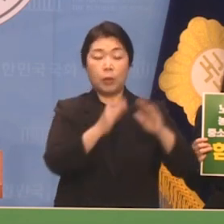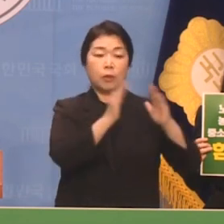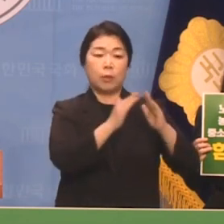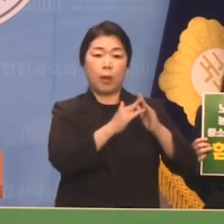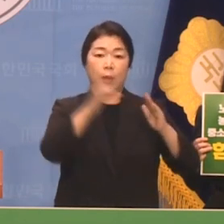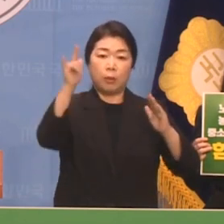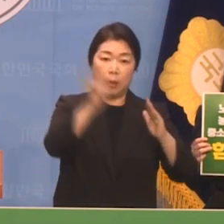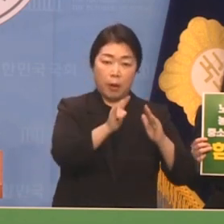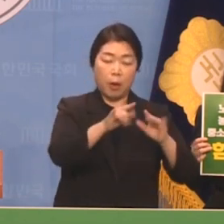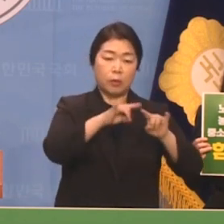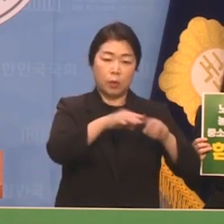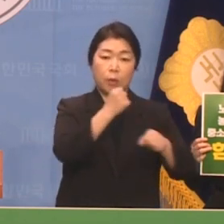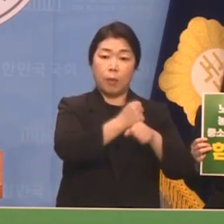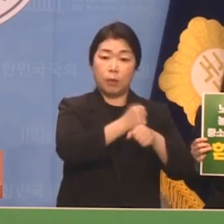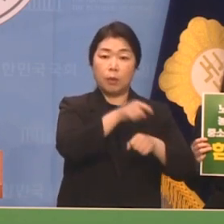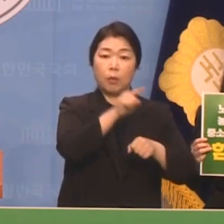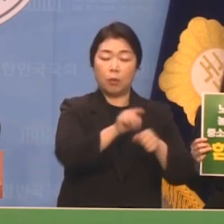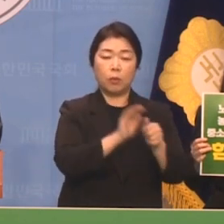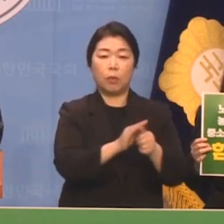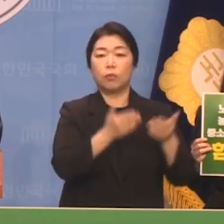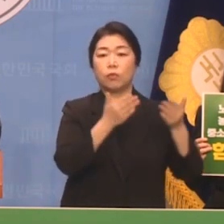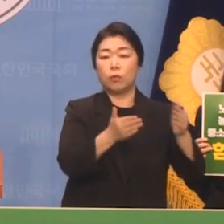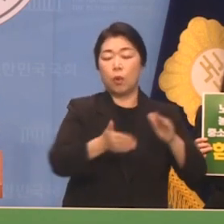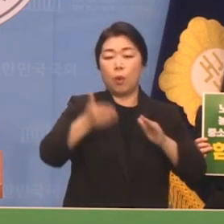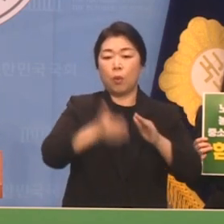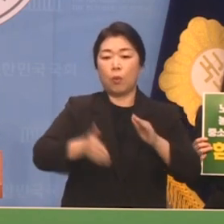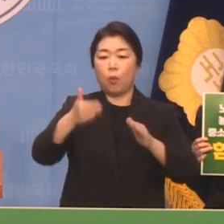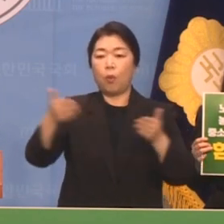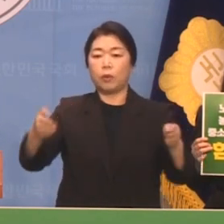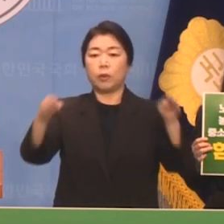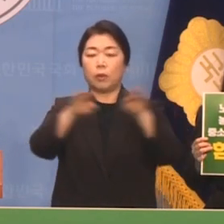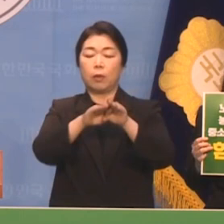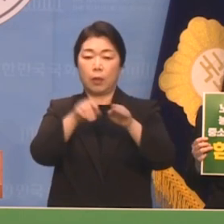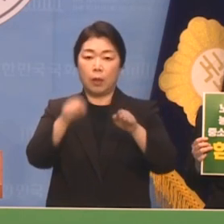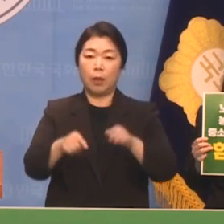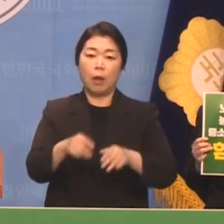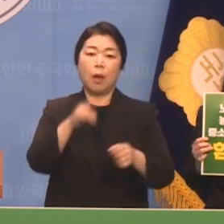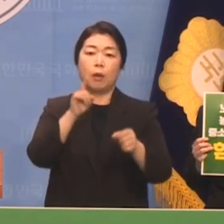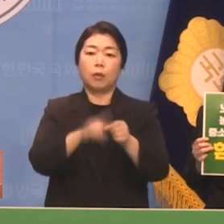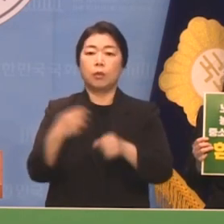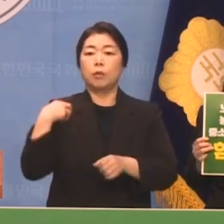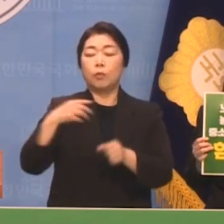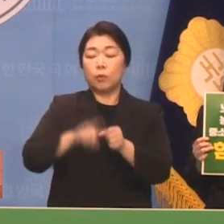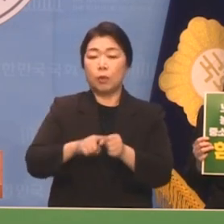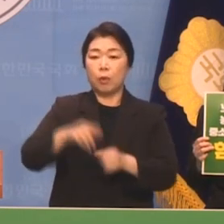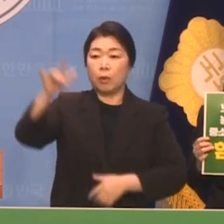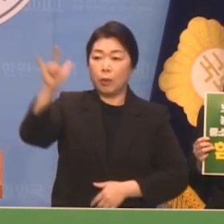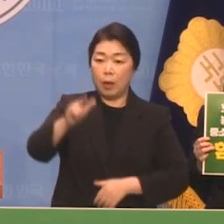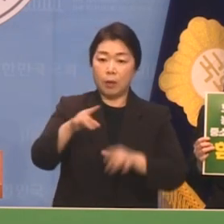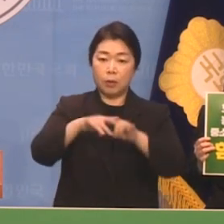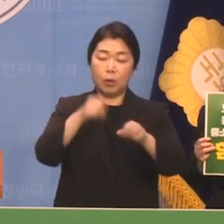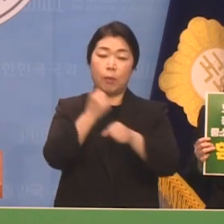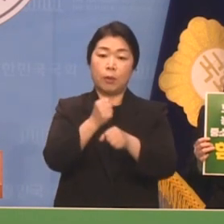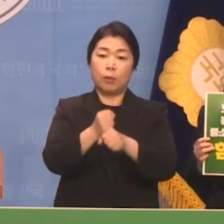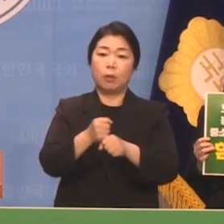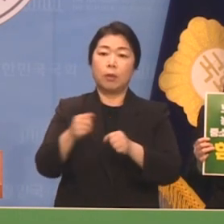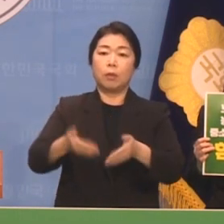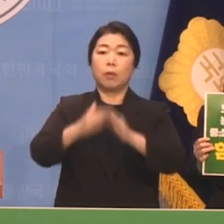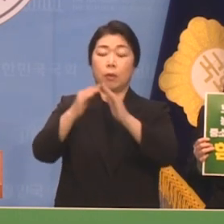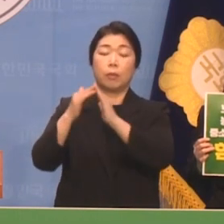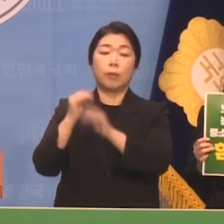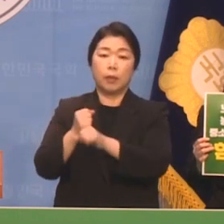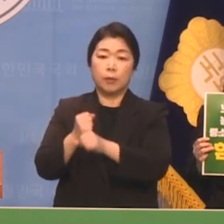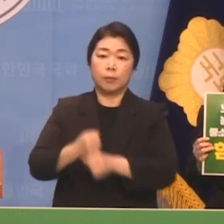지원하고 공공시설과 대형 주차장에 의무적으로 태양광 발전을 설치하도록 하겠습니다. 집수리, 단열